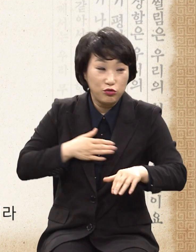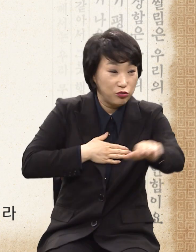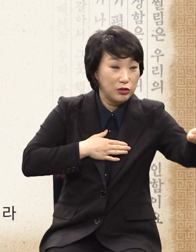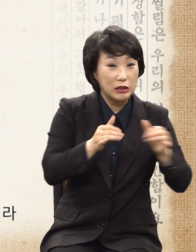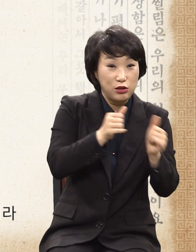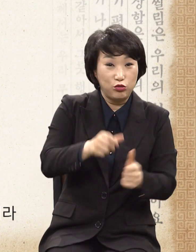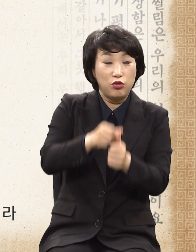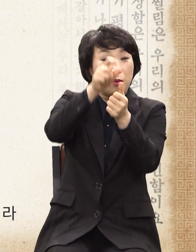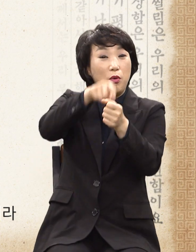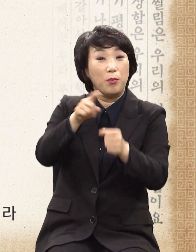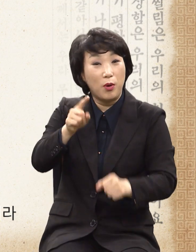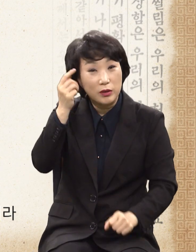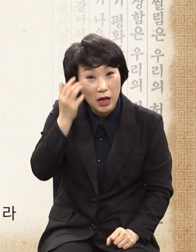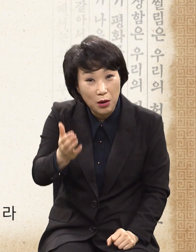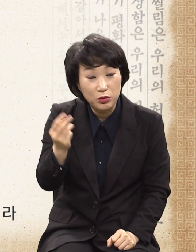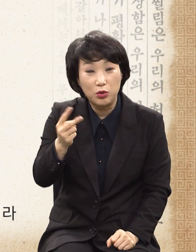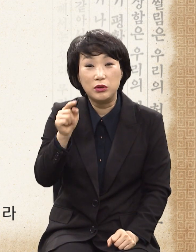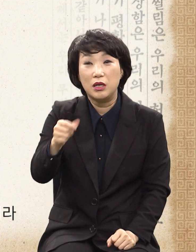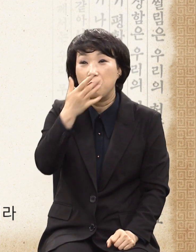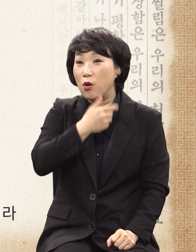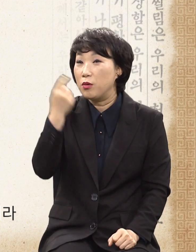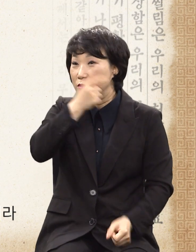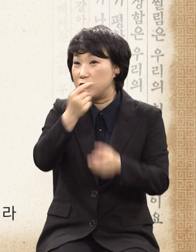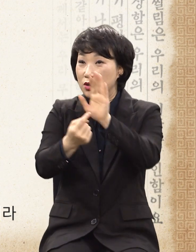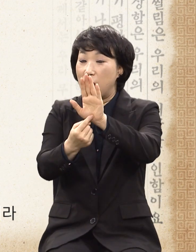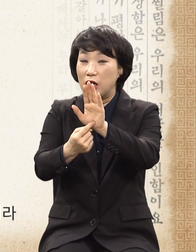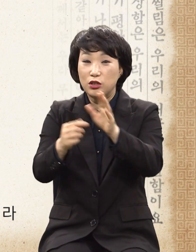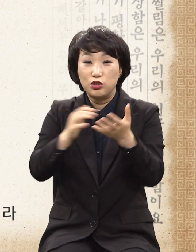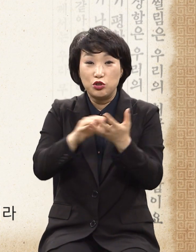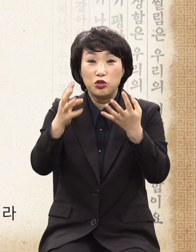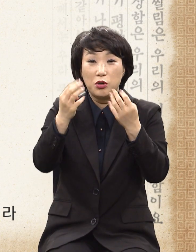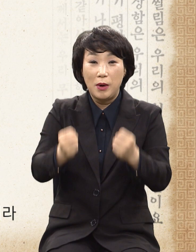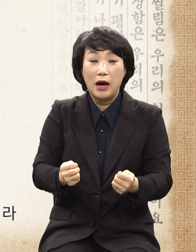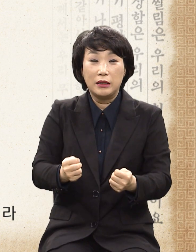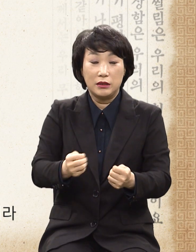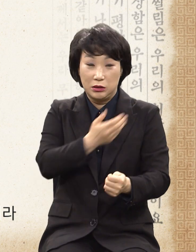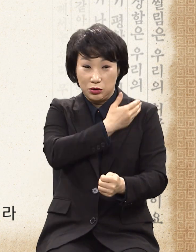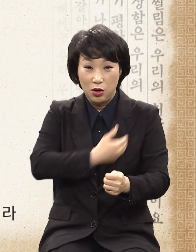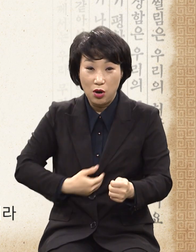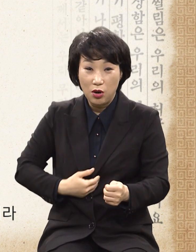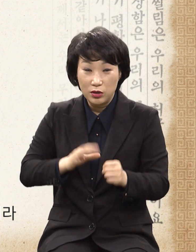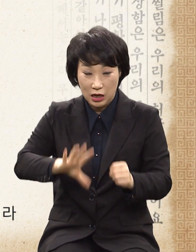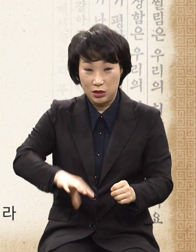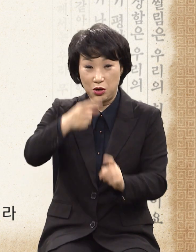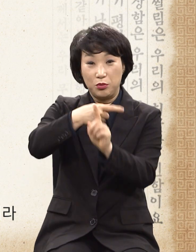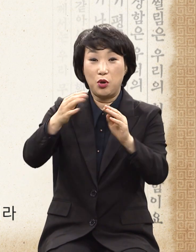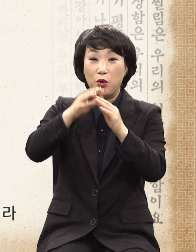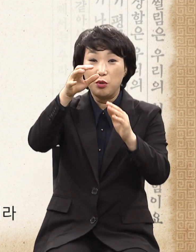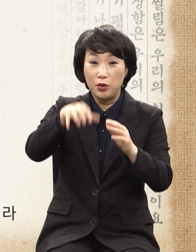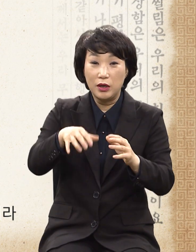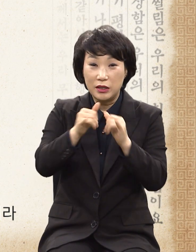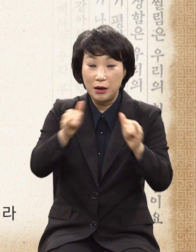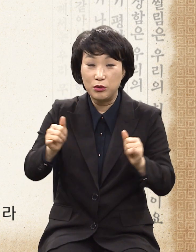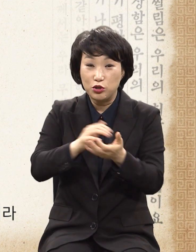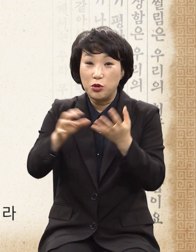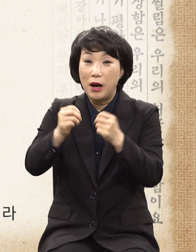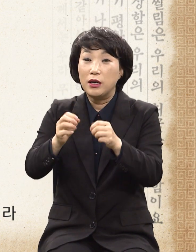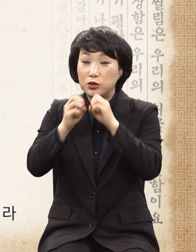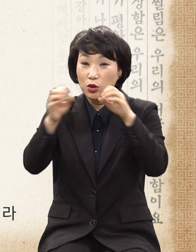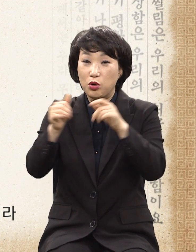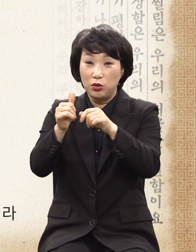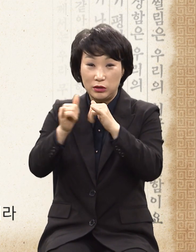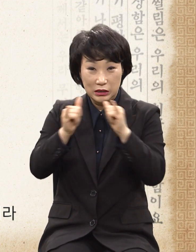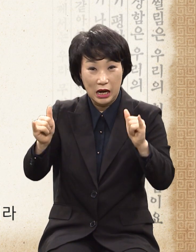구원하신 목적이 무엇이며 그 복음을 증거하는 수많은 사도들이, 초대교인들이, 수많은 선교사들이